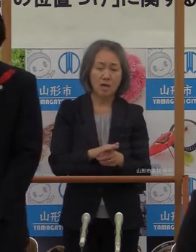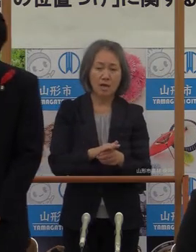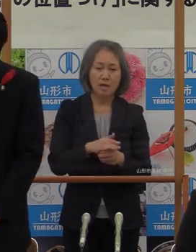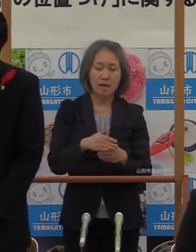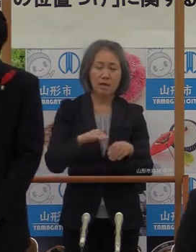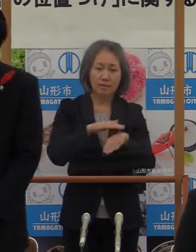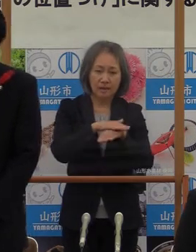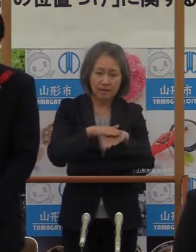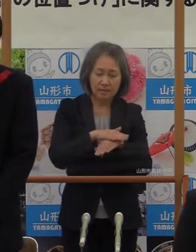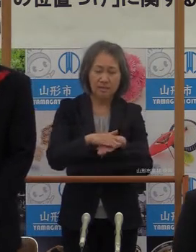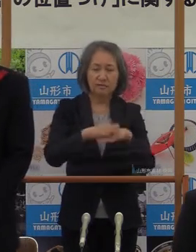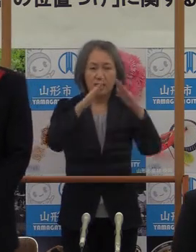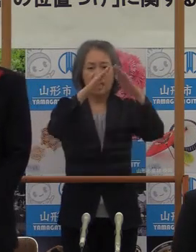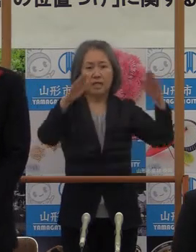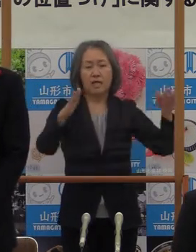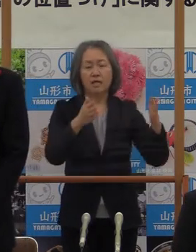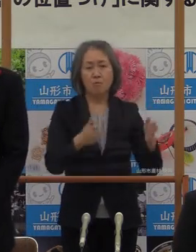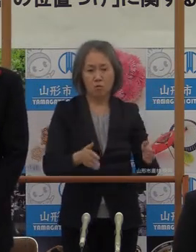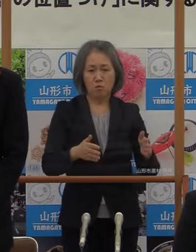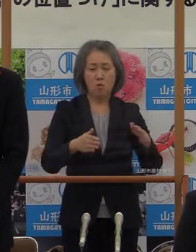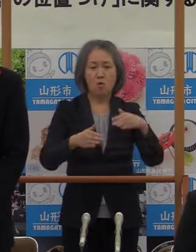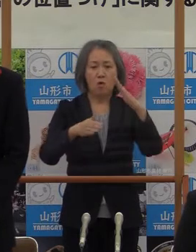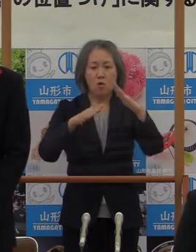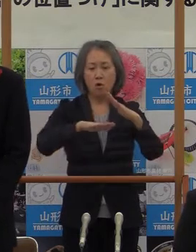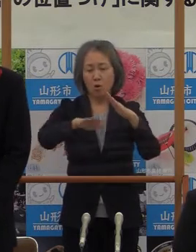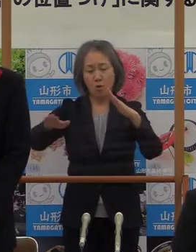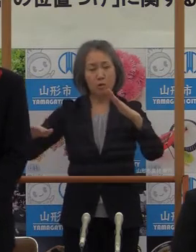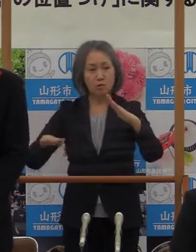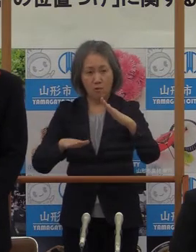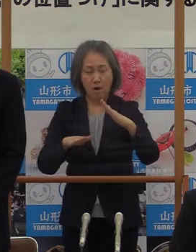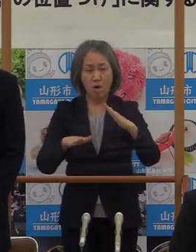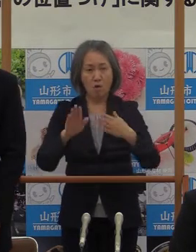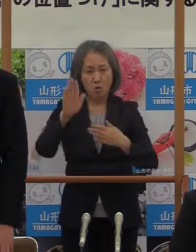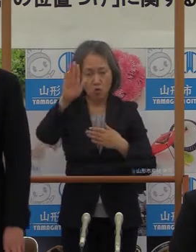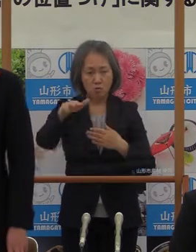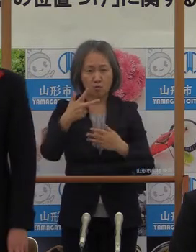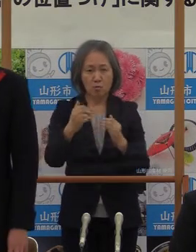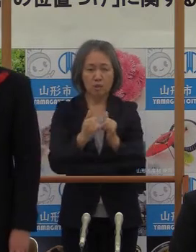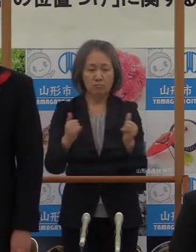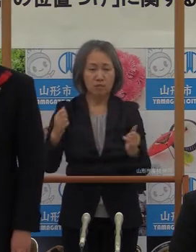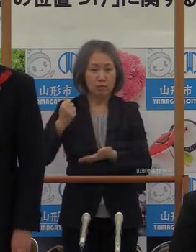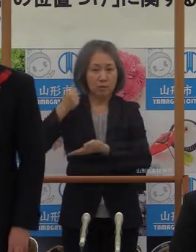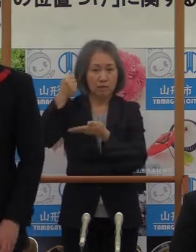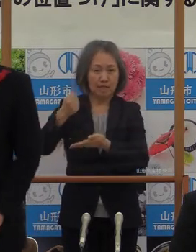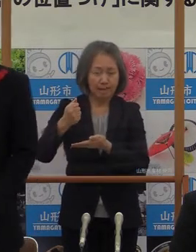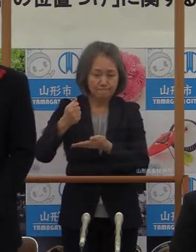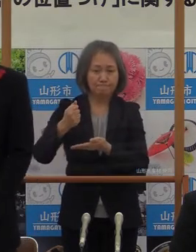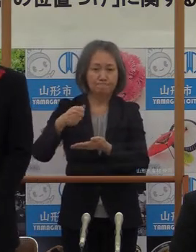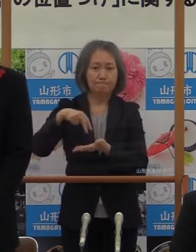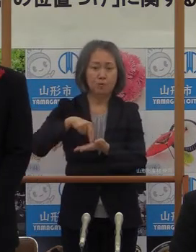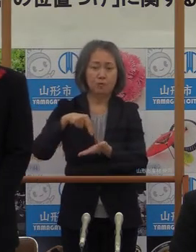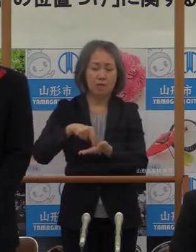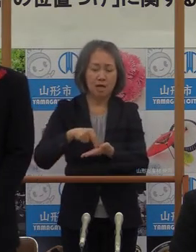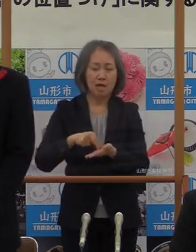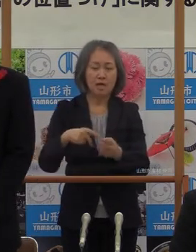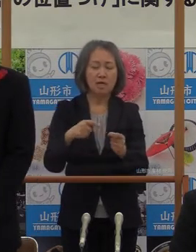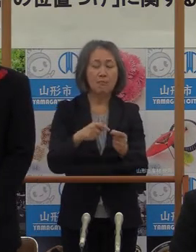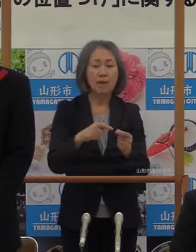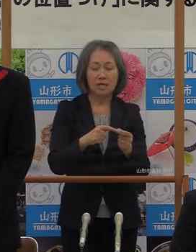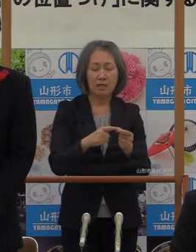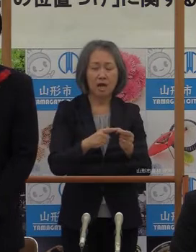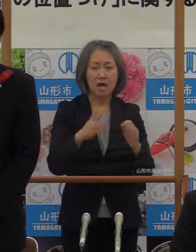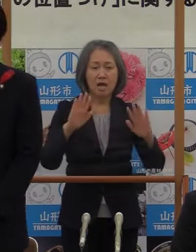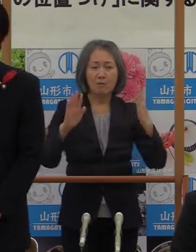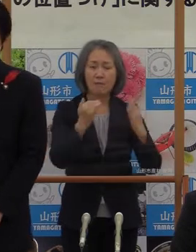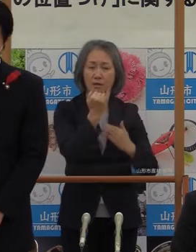である建物やお庭を今後とも市民の財産として山形舞妓芸技文化